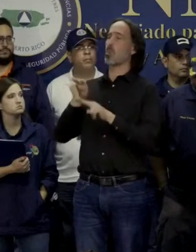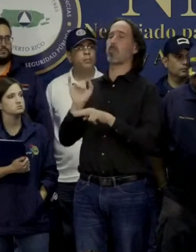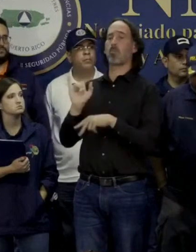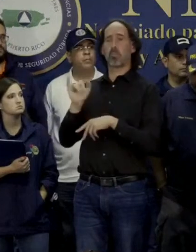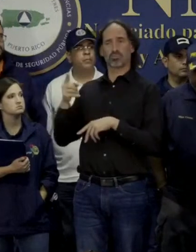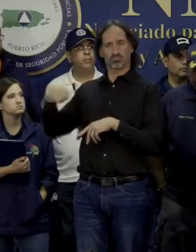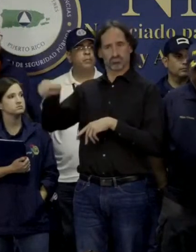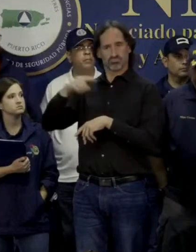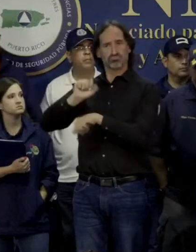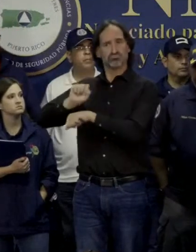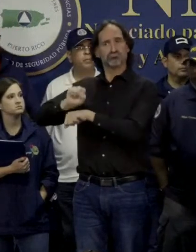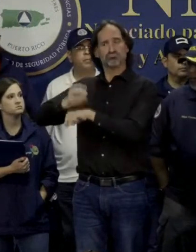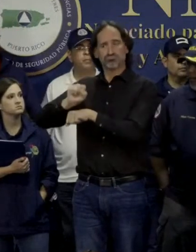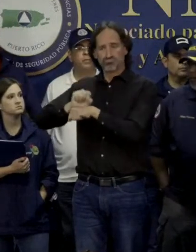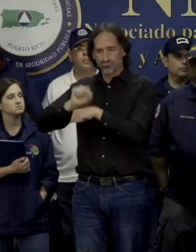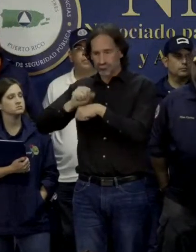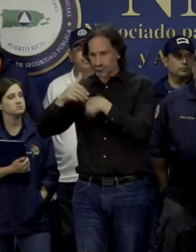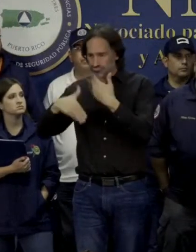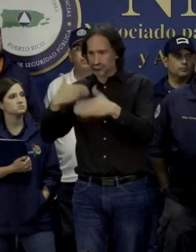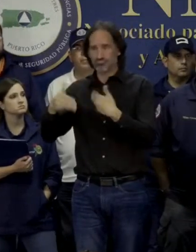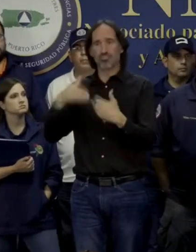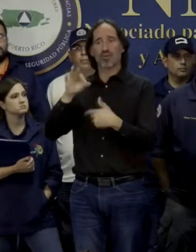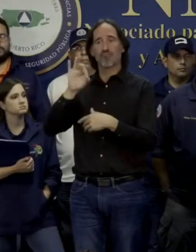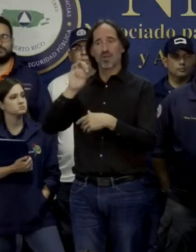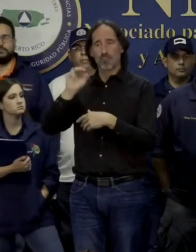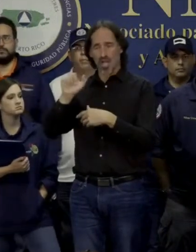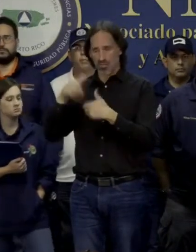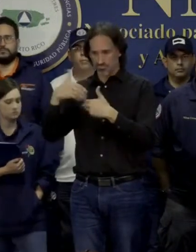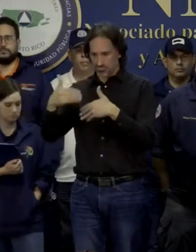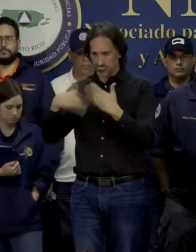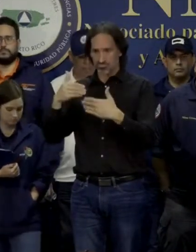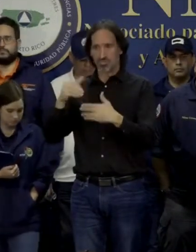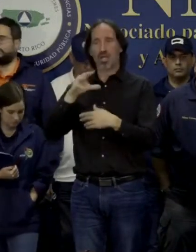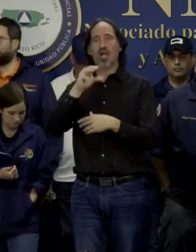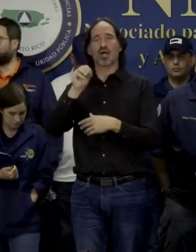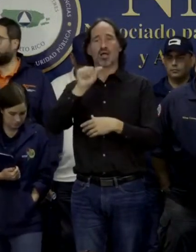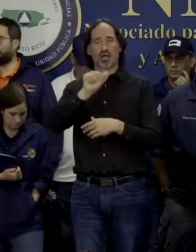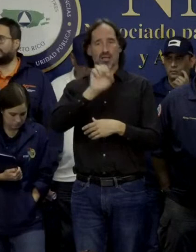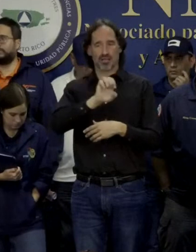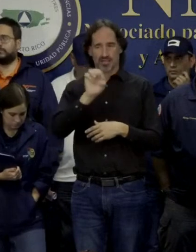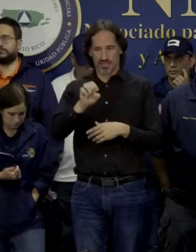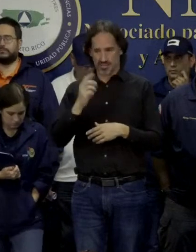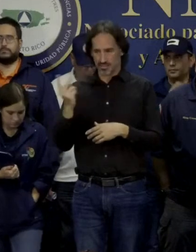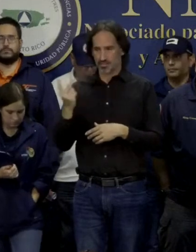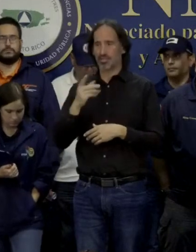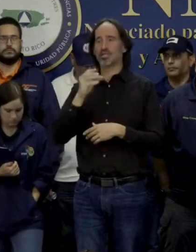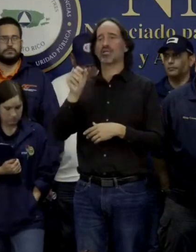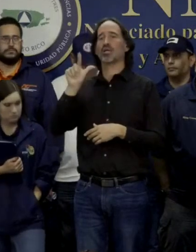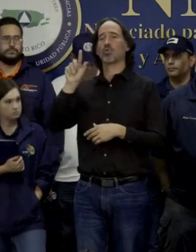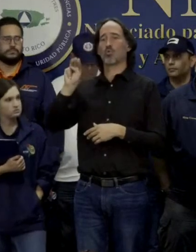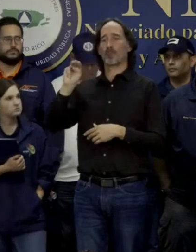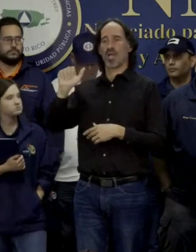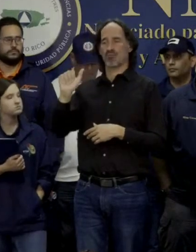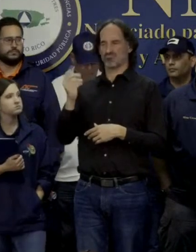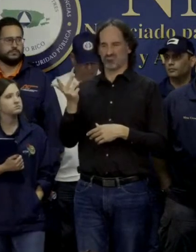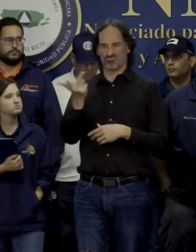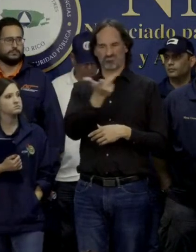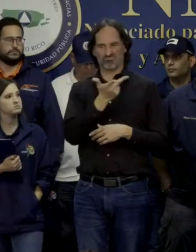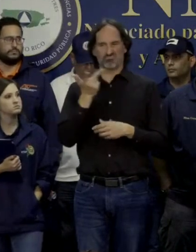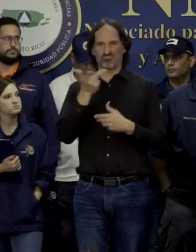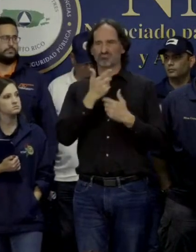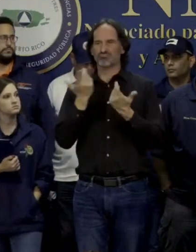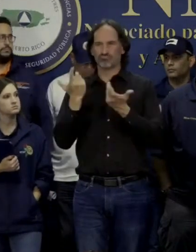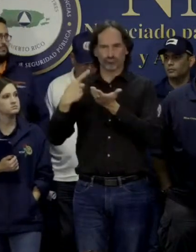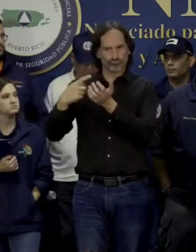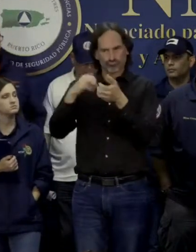entre FEMA, la Autoridad de Energía Eléctrica y Luma, para que esa reconstrucción se dé y tengamos un